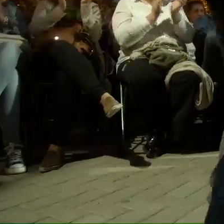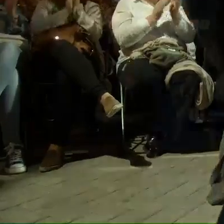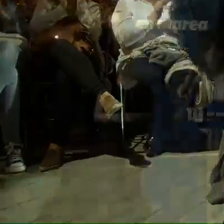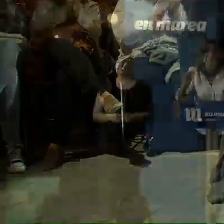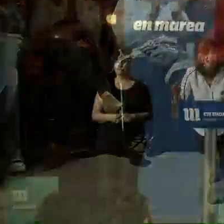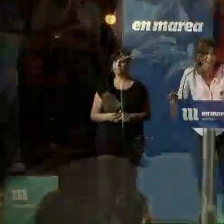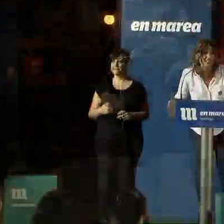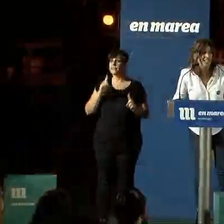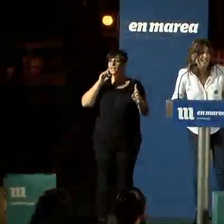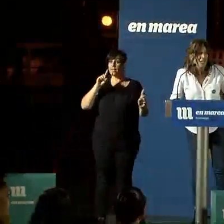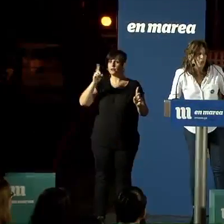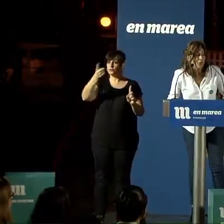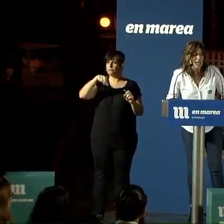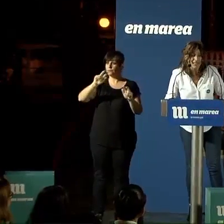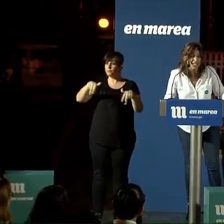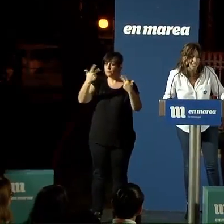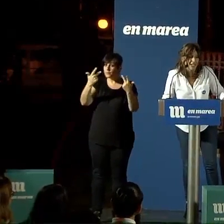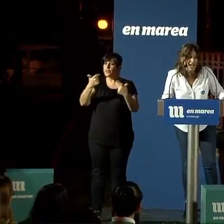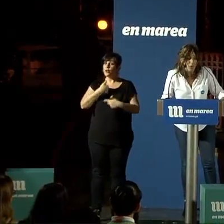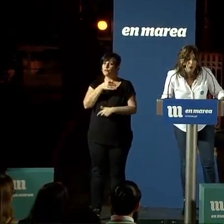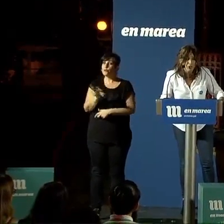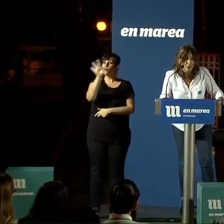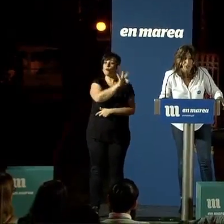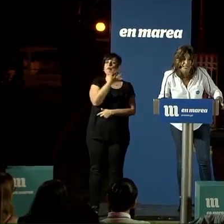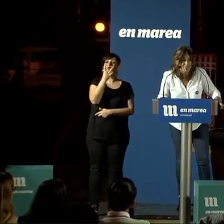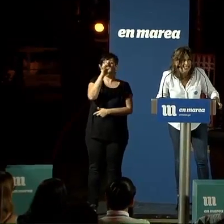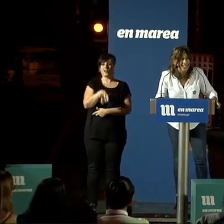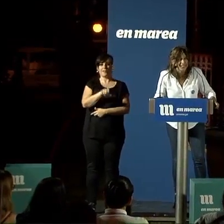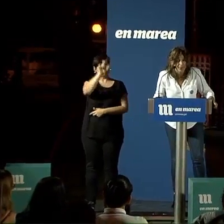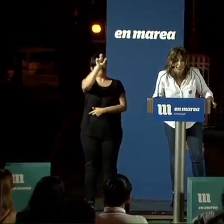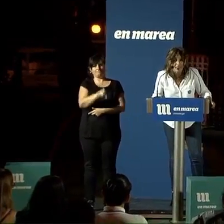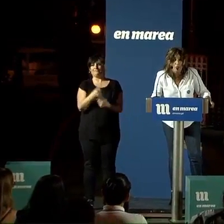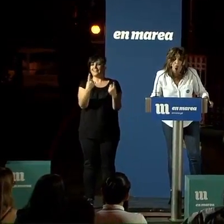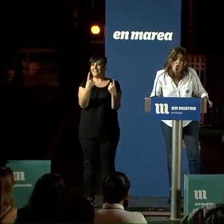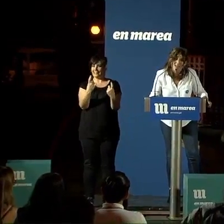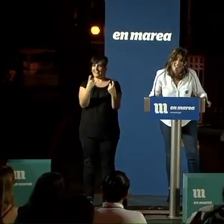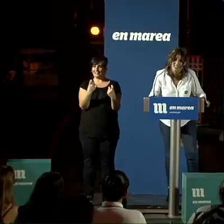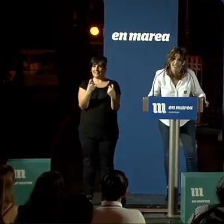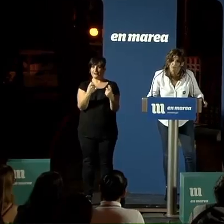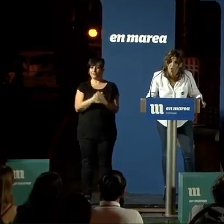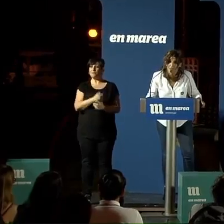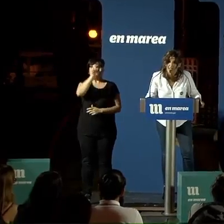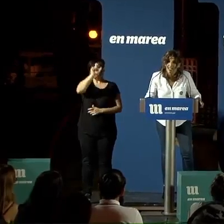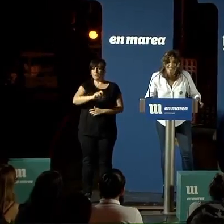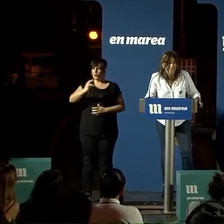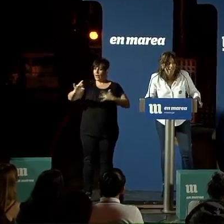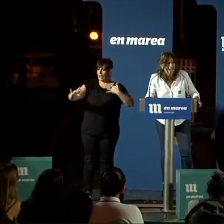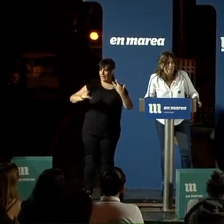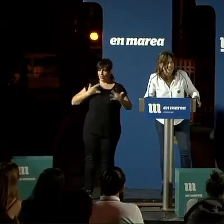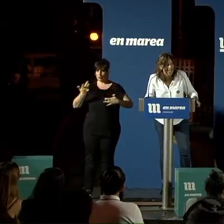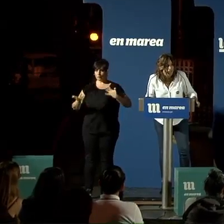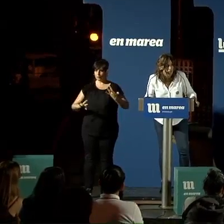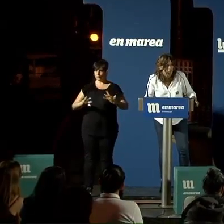E se me permitides, doulle a palabra a un dos imprescindibles, un home xeneroso.